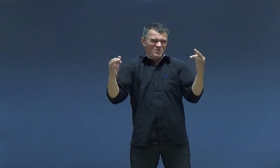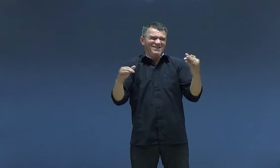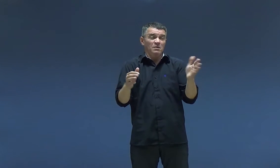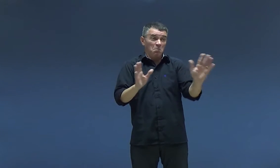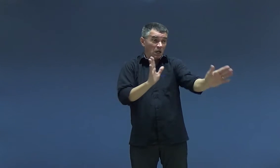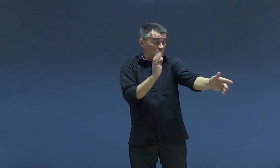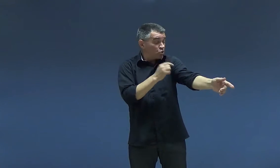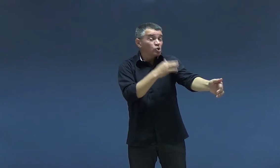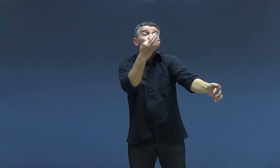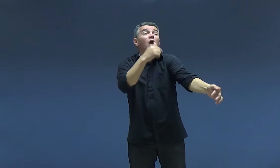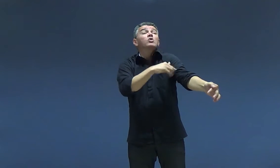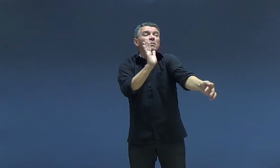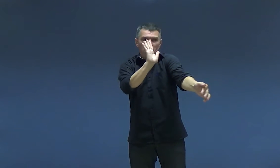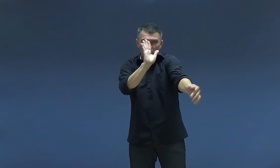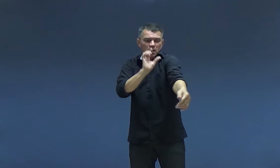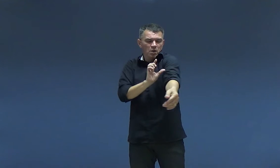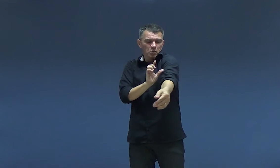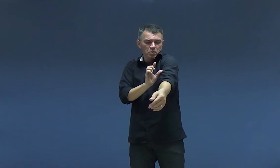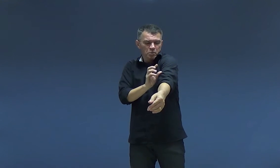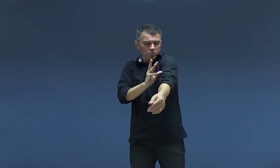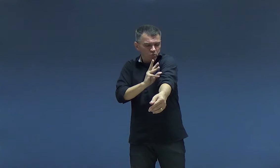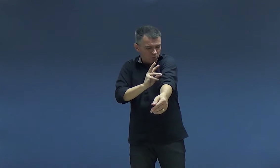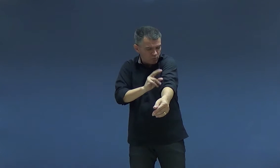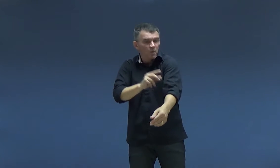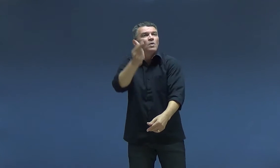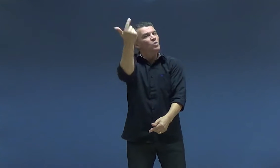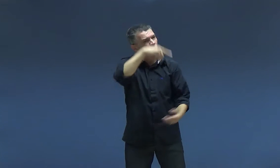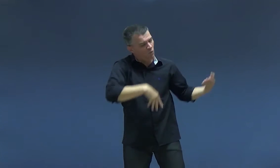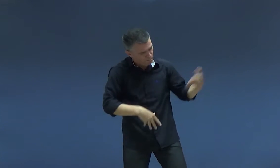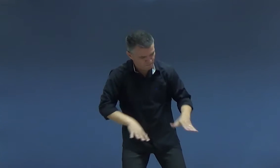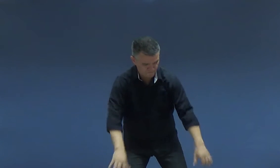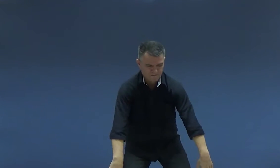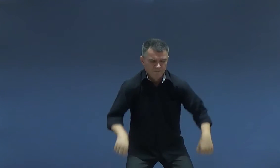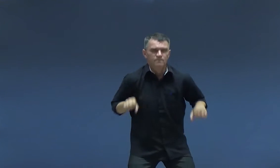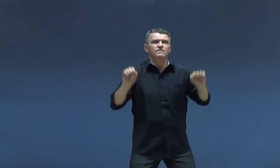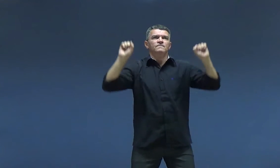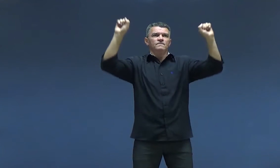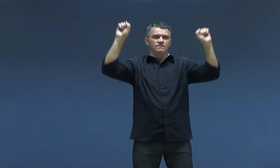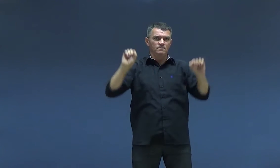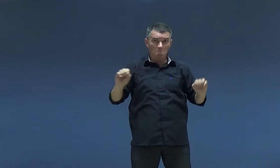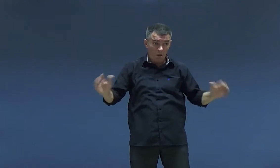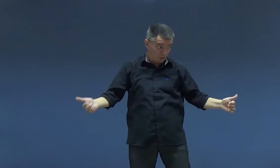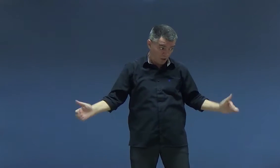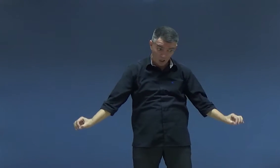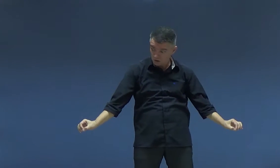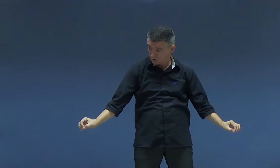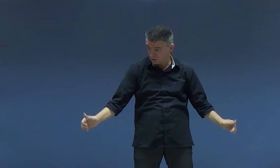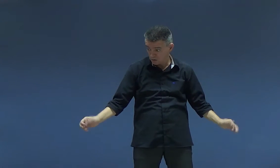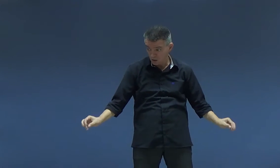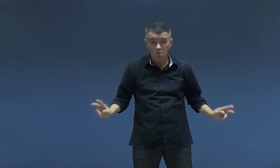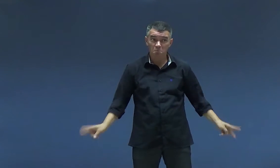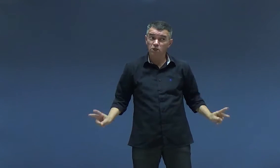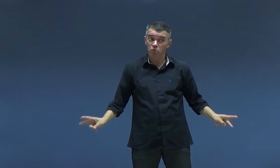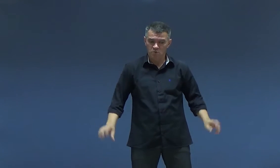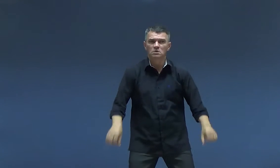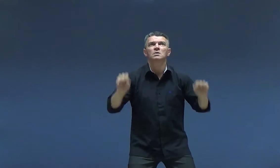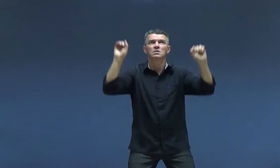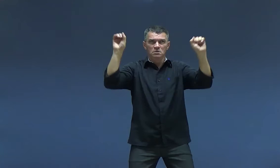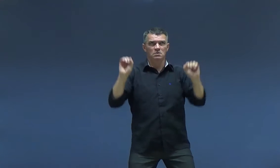peso. Mas, né? Depois a dor vai passar. Aí você vai lá e faz de novo. E continua com os